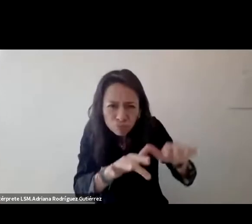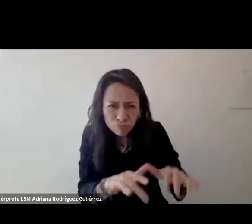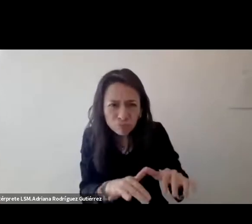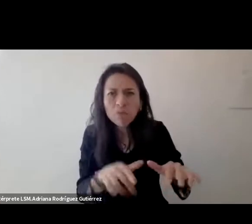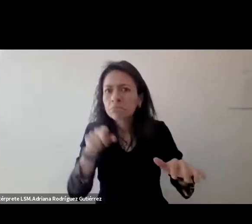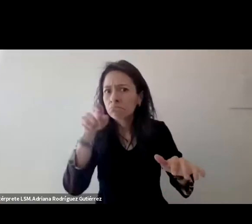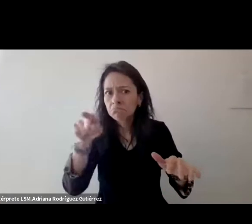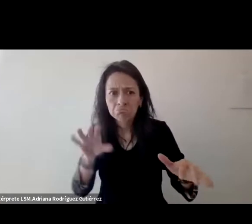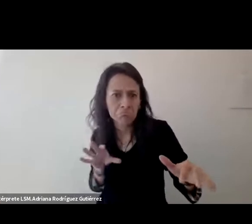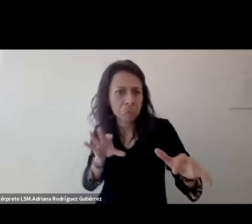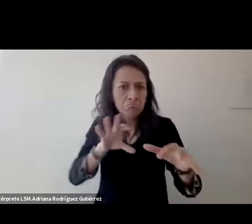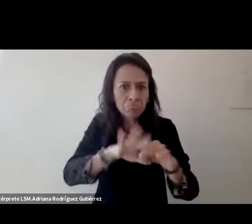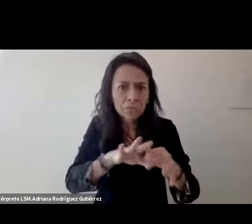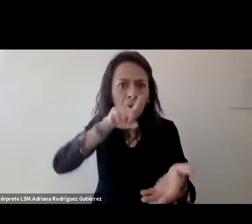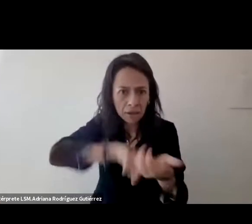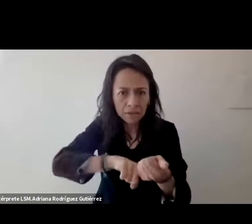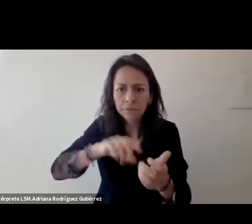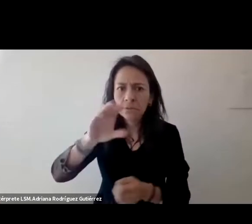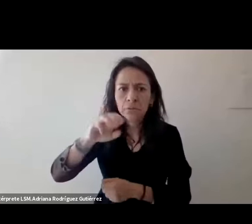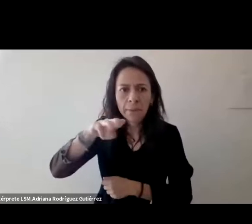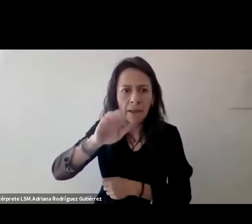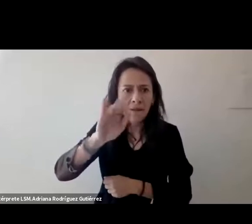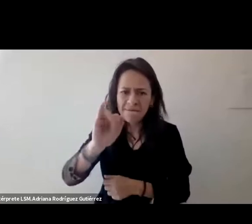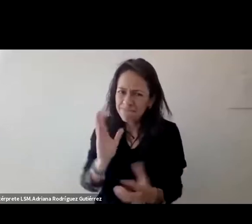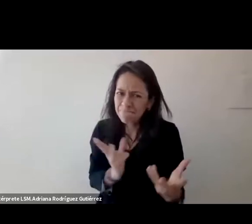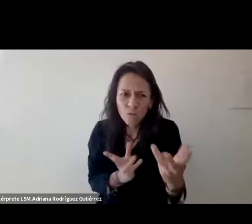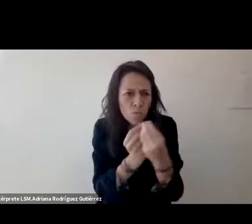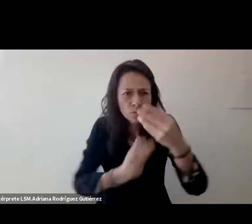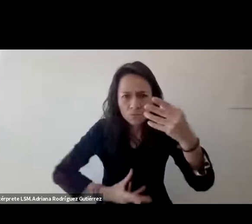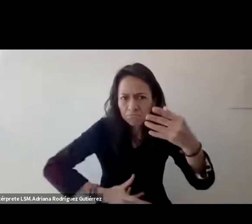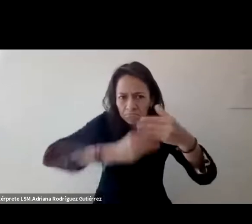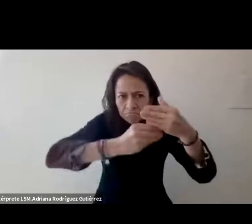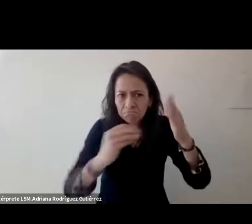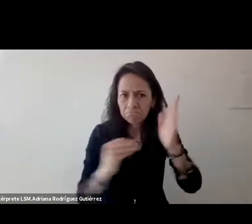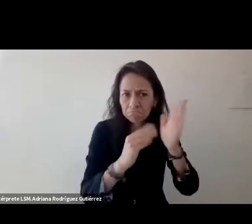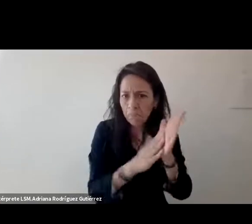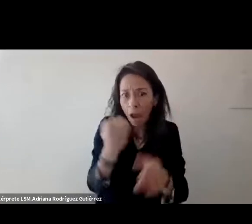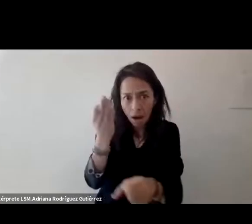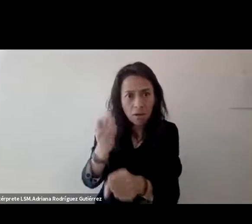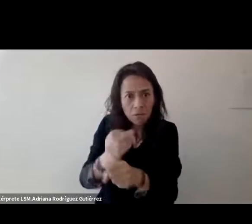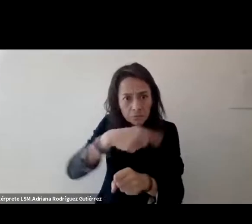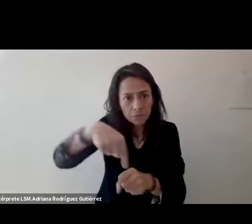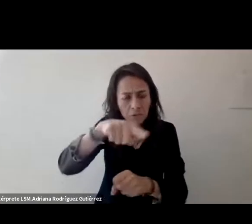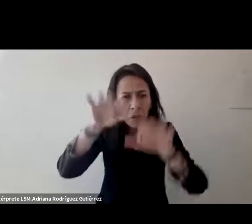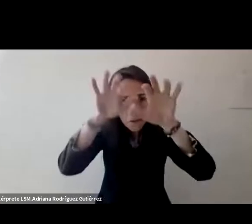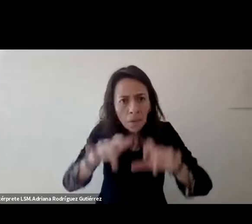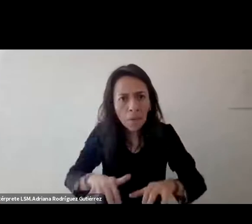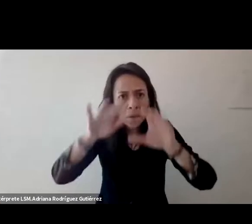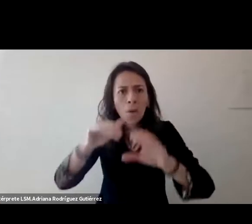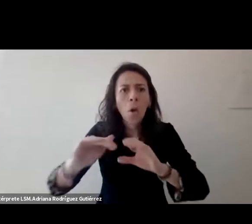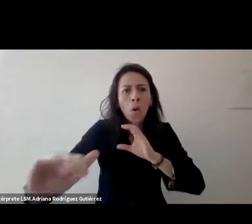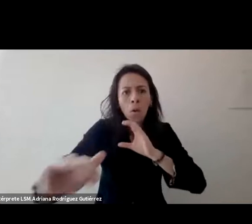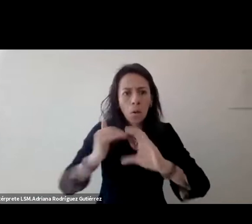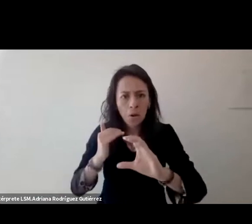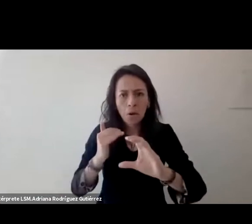el Cemefi, pues nos pueden enviar un correo electrónico, ahora mismo lo pueden hacer y lo sumamos para